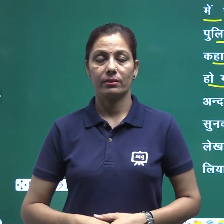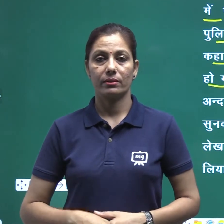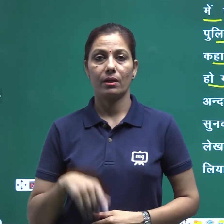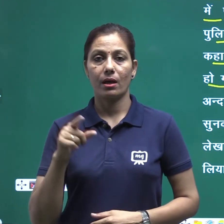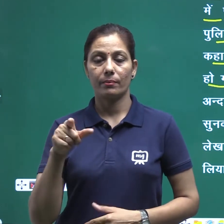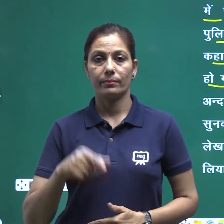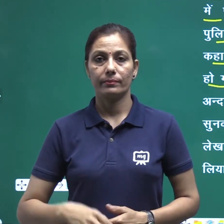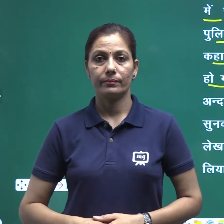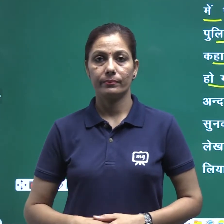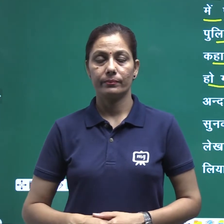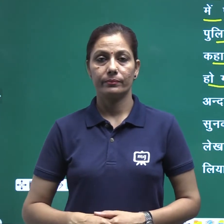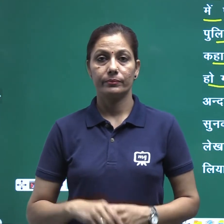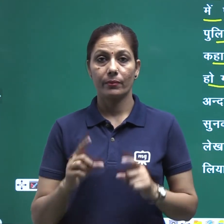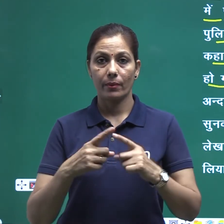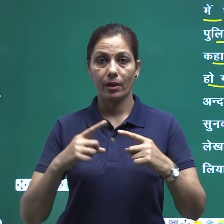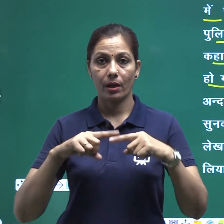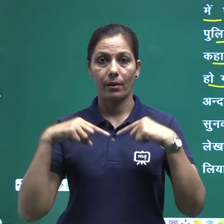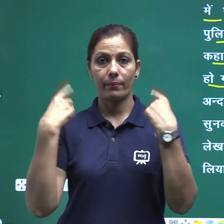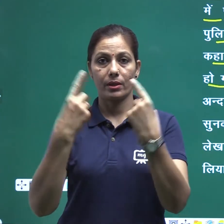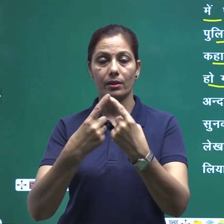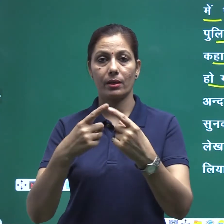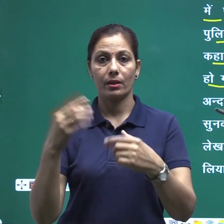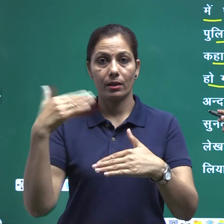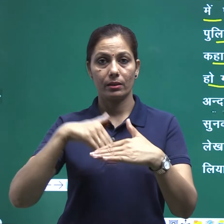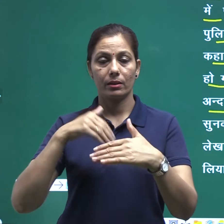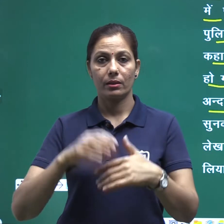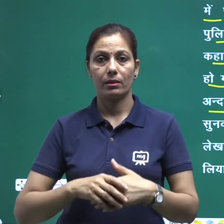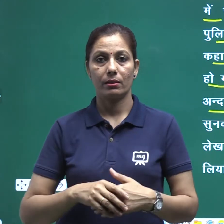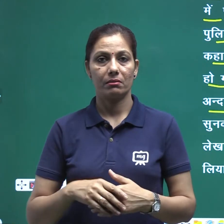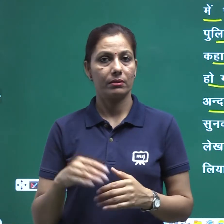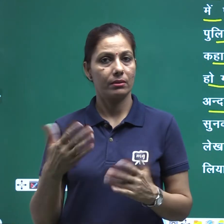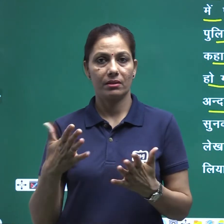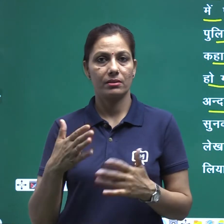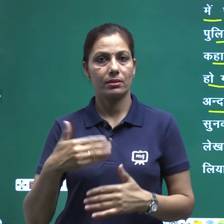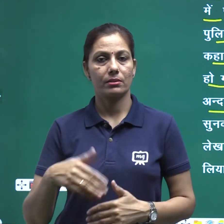आप कमरे के अंदर नहीं जा सकते।